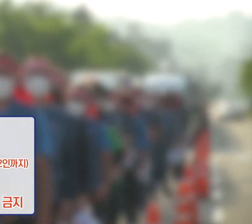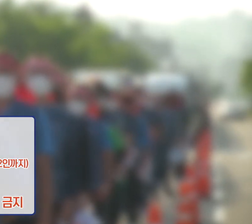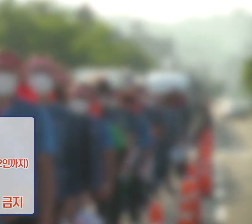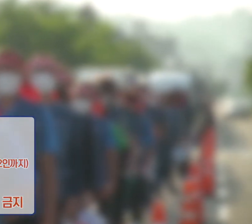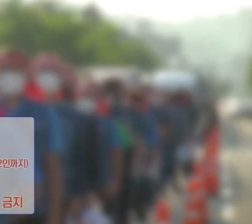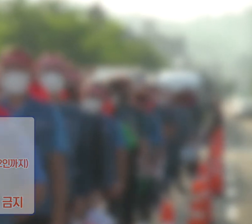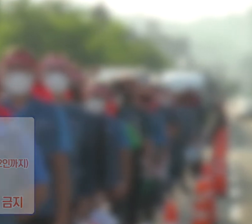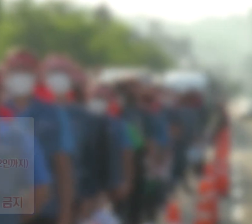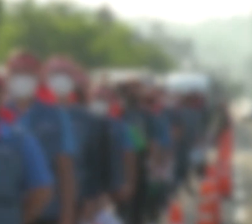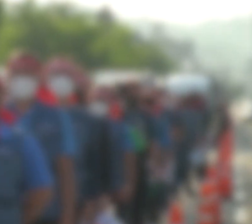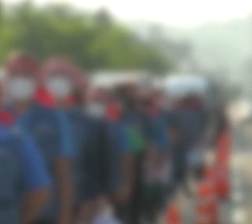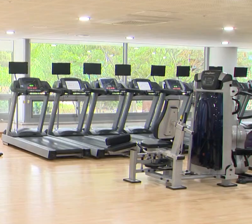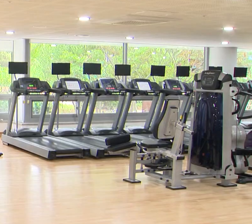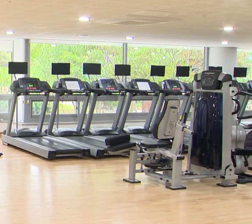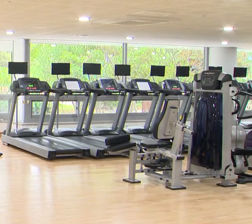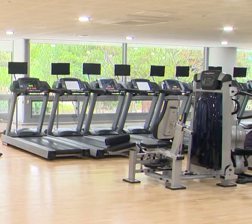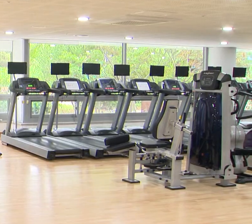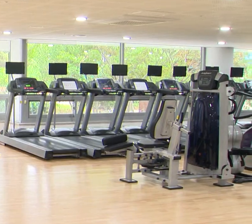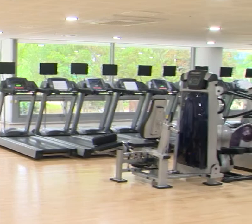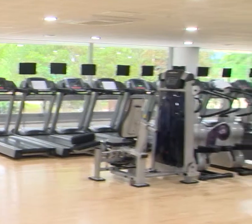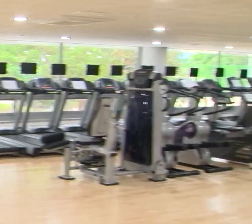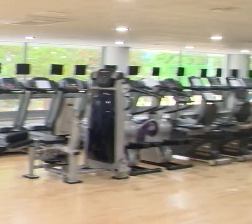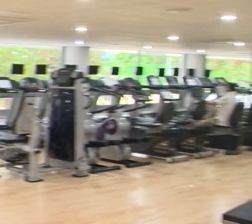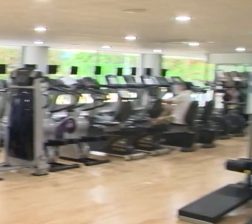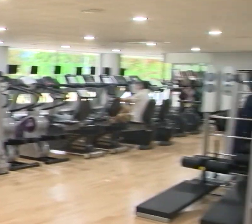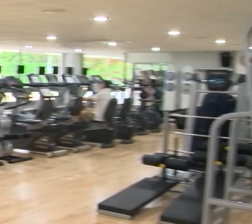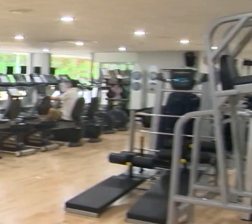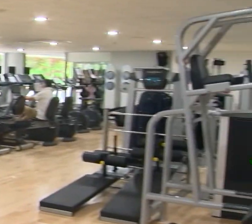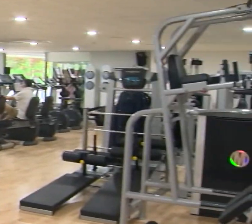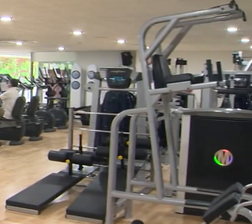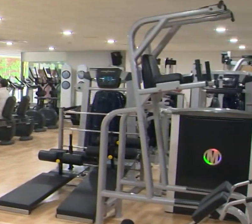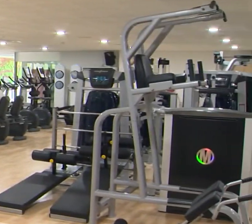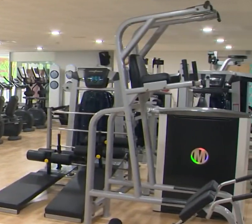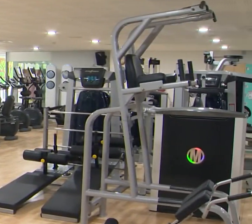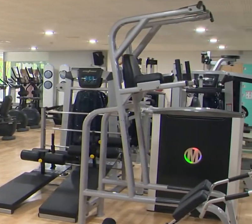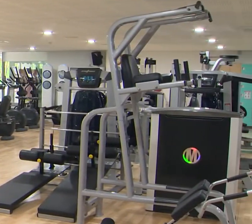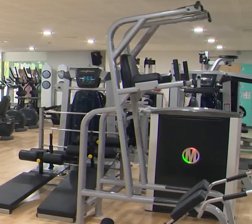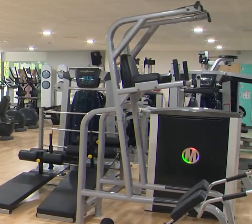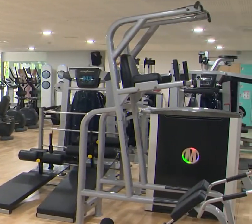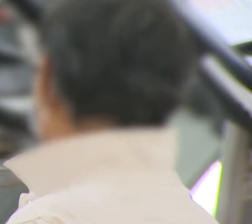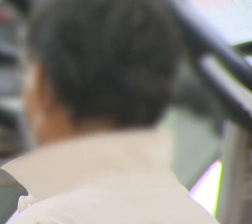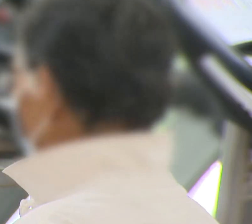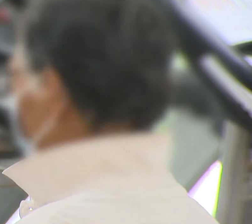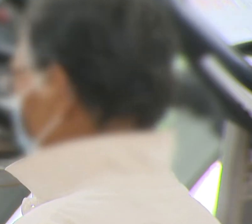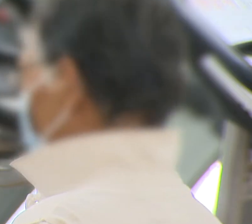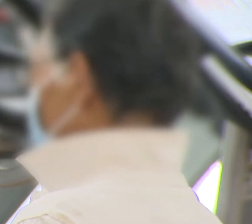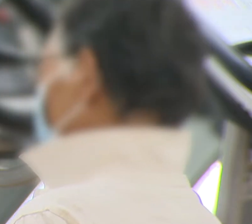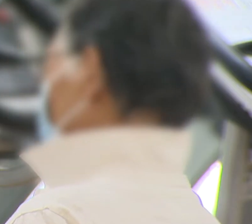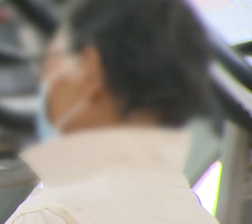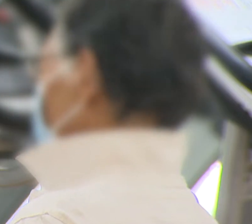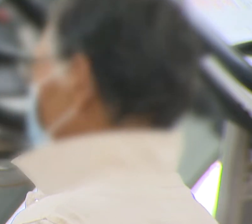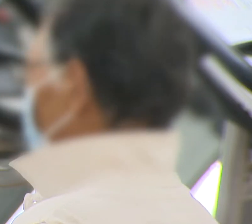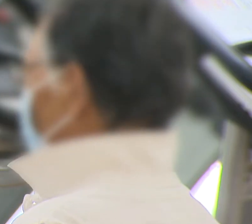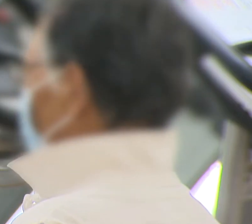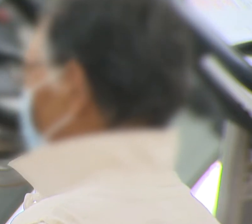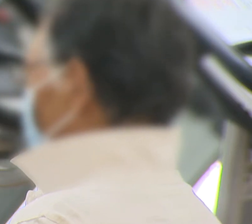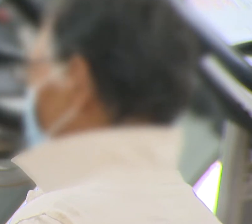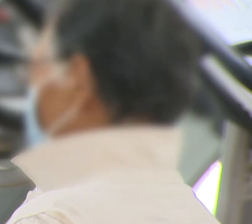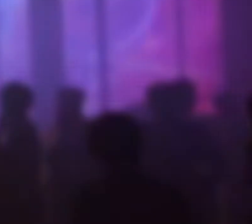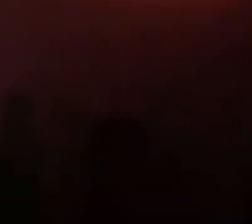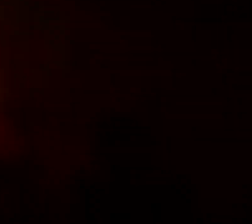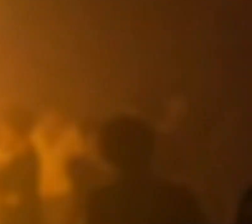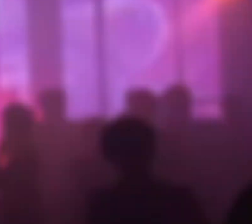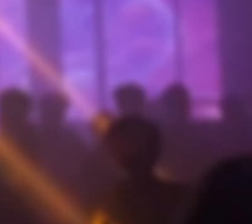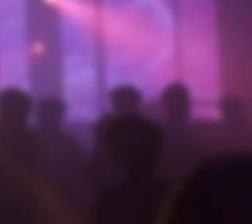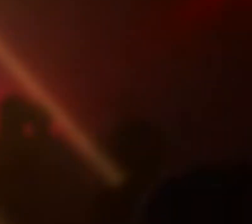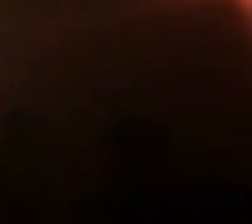집회도 금지됩니다. 사람이 많이 모이는 다중 이용 시설도 제한된 운영 수칙을 따라야 합니다. 시설